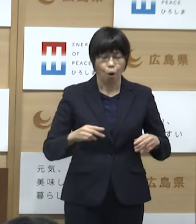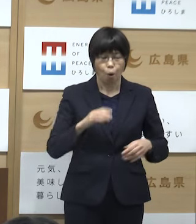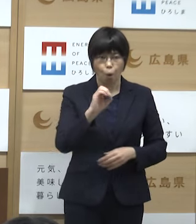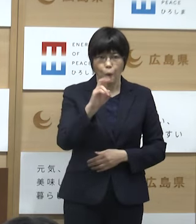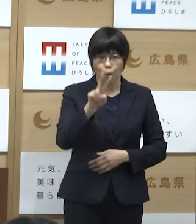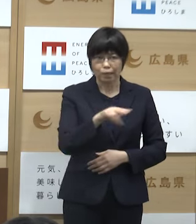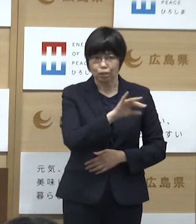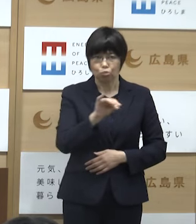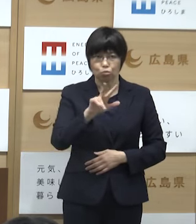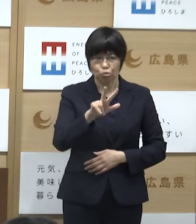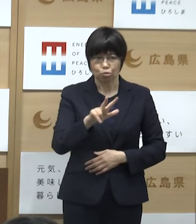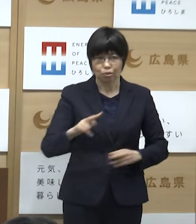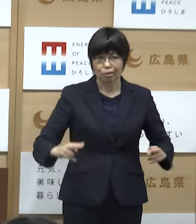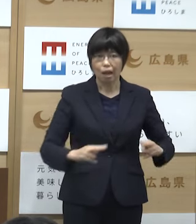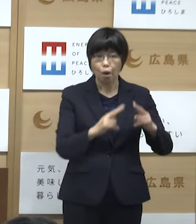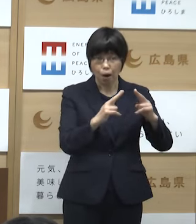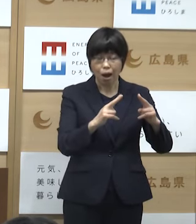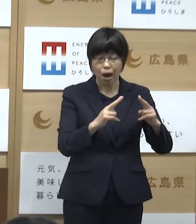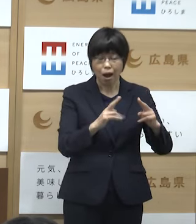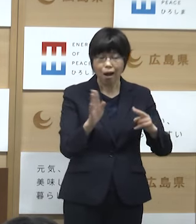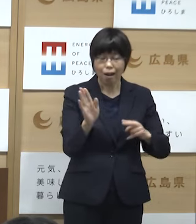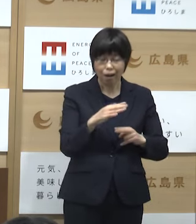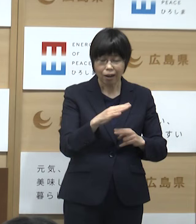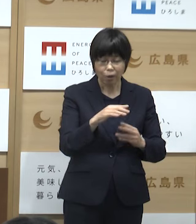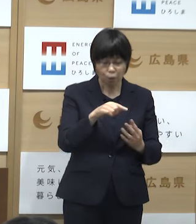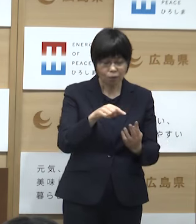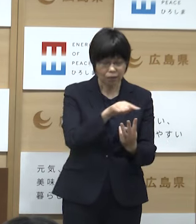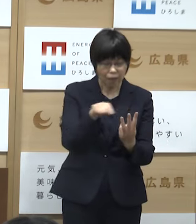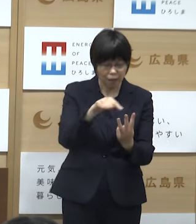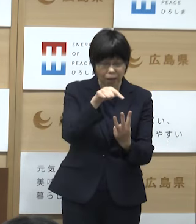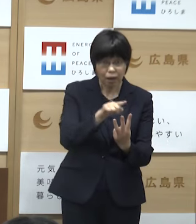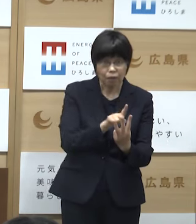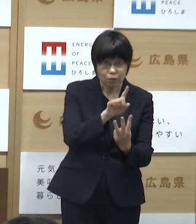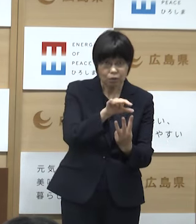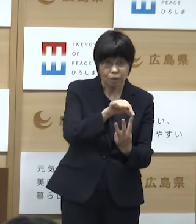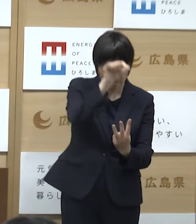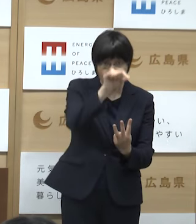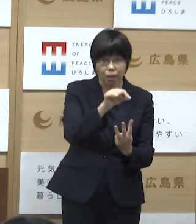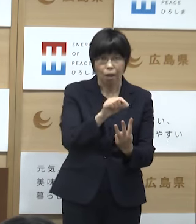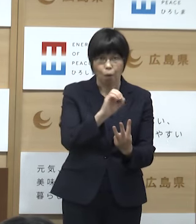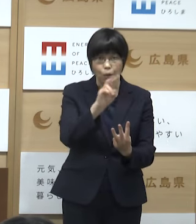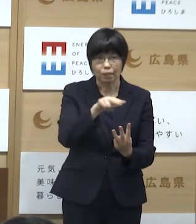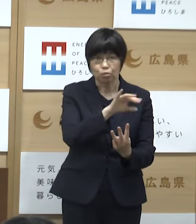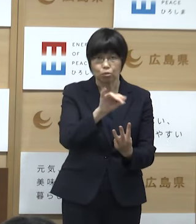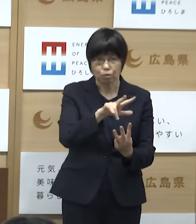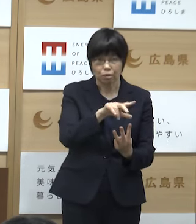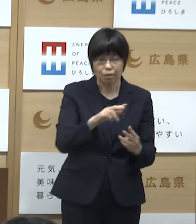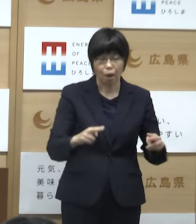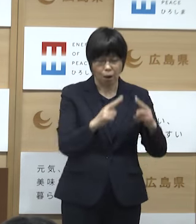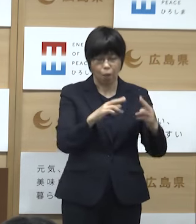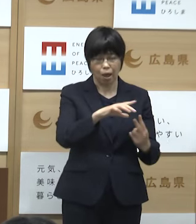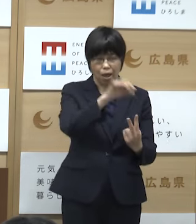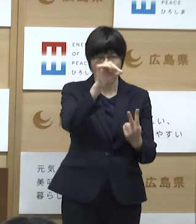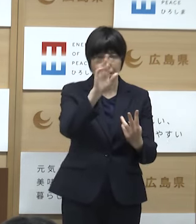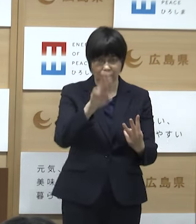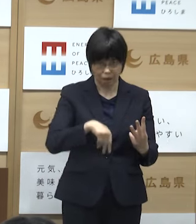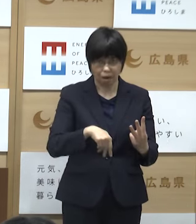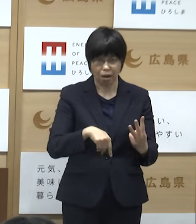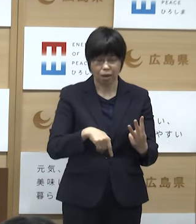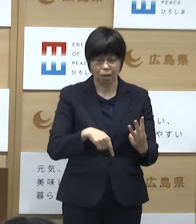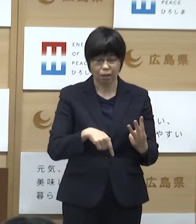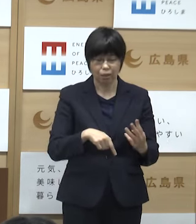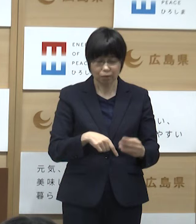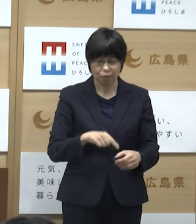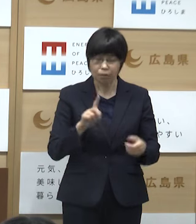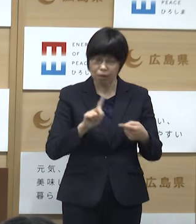選んでいますが、その選定作業がまあ適切だったかどうかっていうのをちょっとご認識をお聞きしたいと思います。 それが適切だ